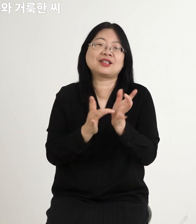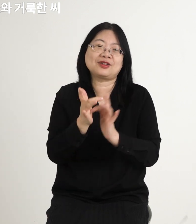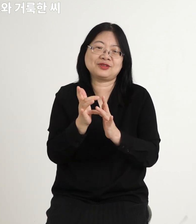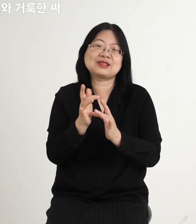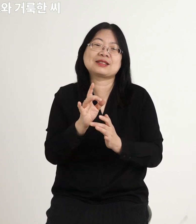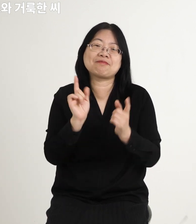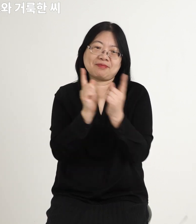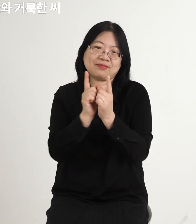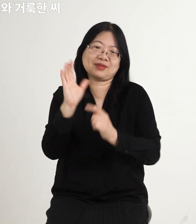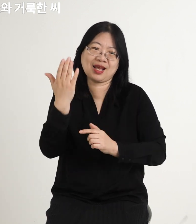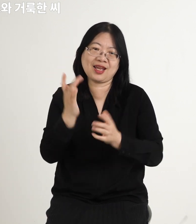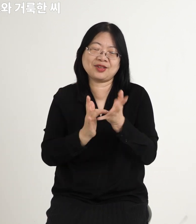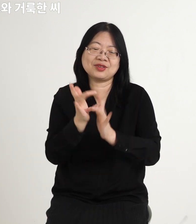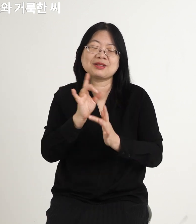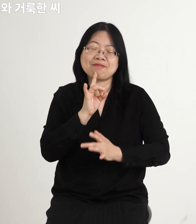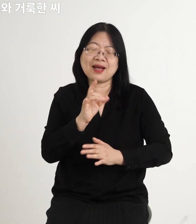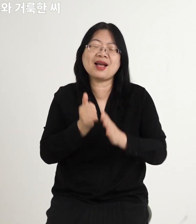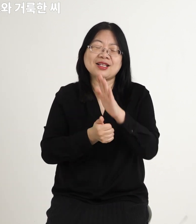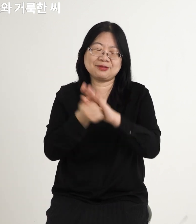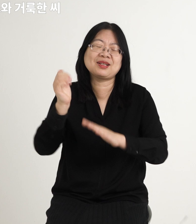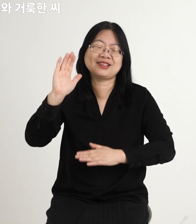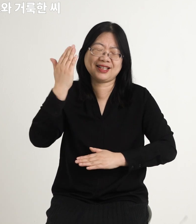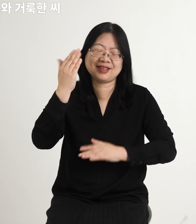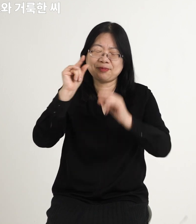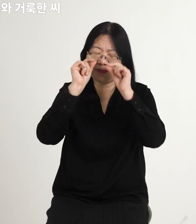그리스도밖에는 희망이 없구나.